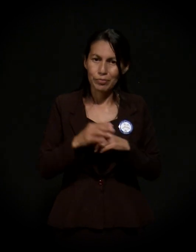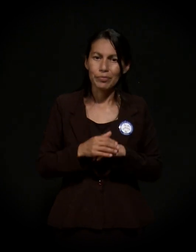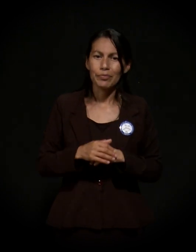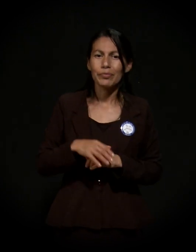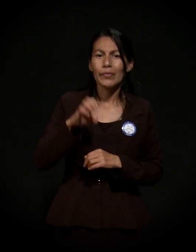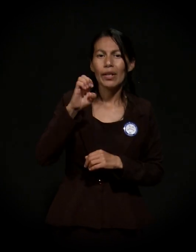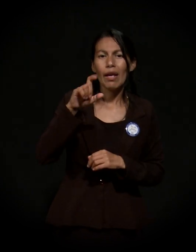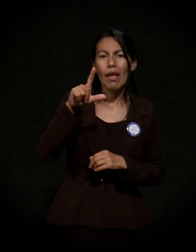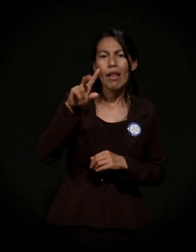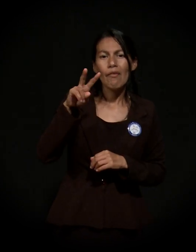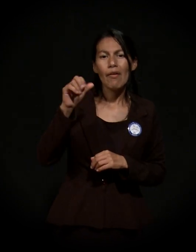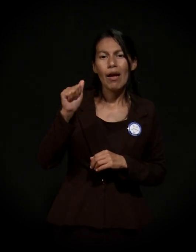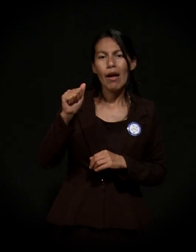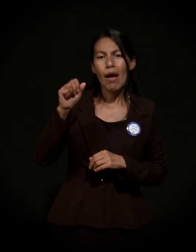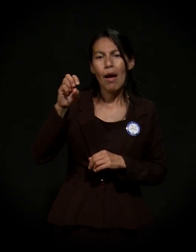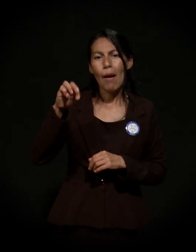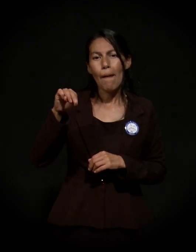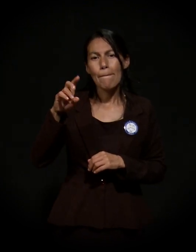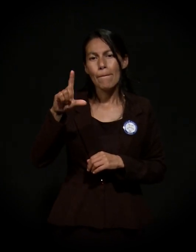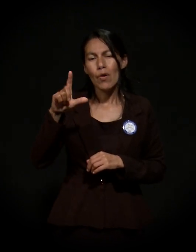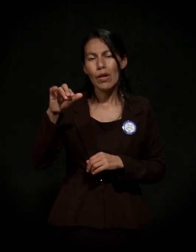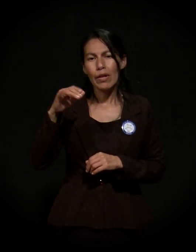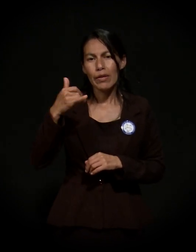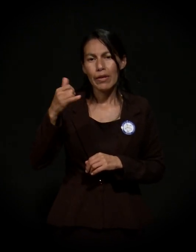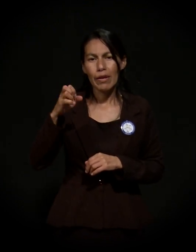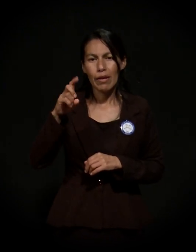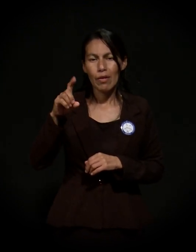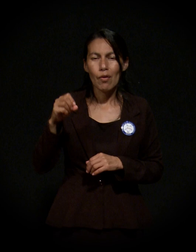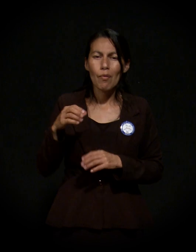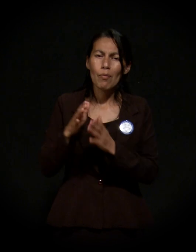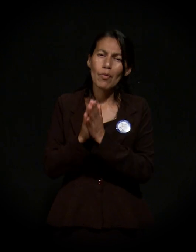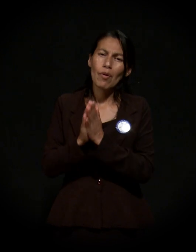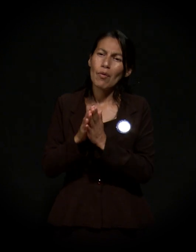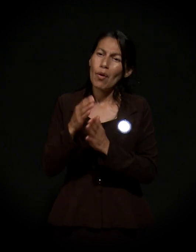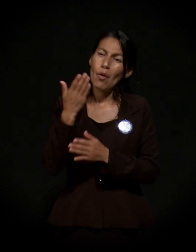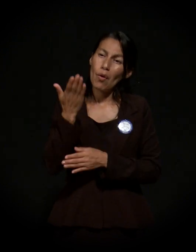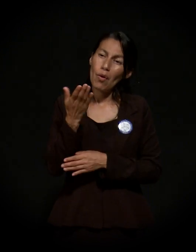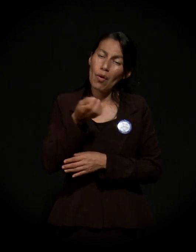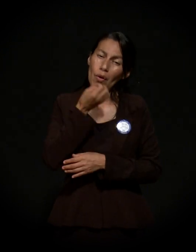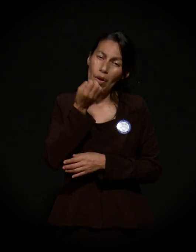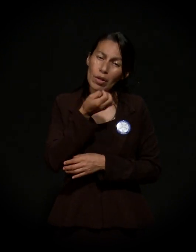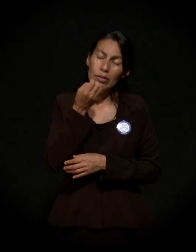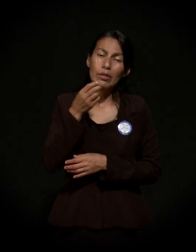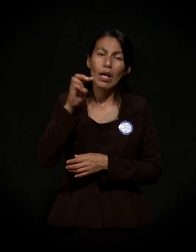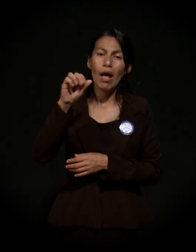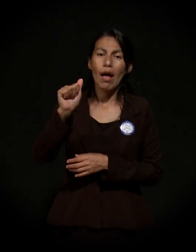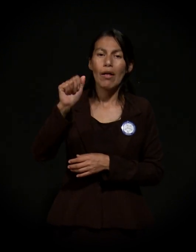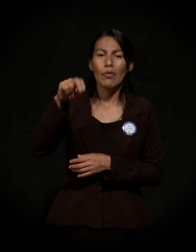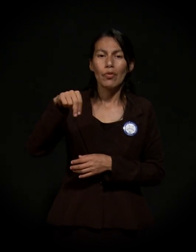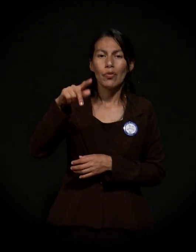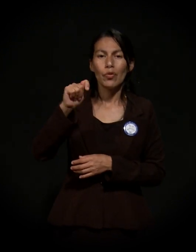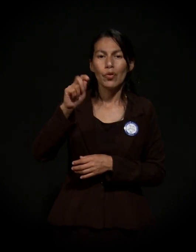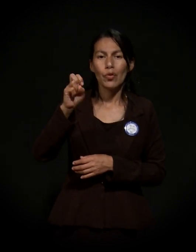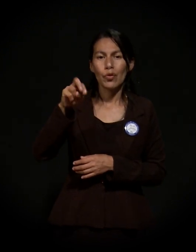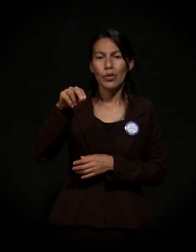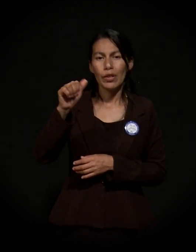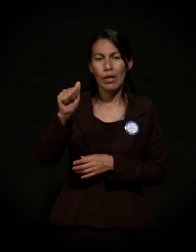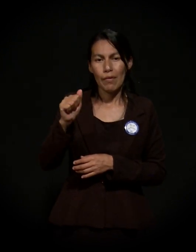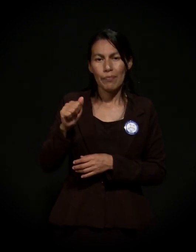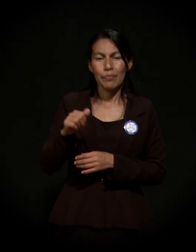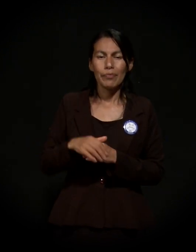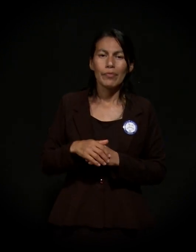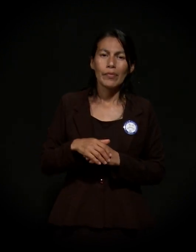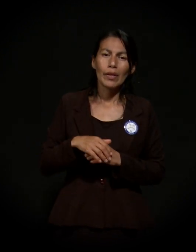Elba Mollinedo, le ruego oración por Antonia Díaz. Está muy delicada. María